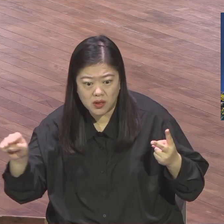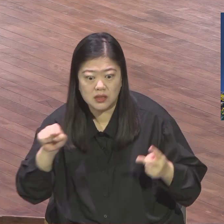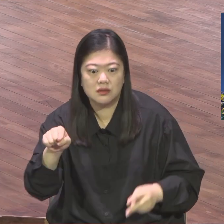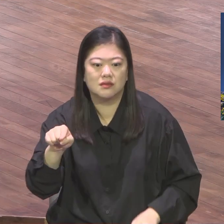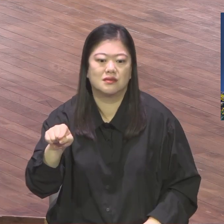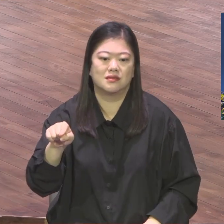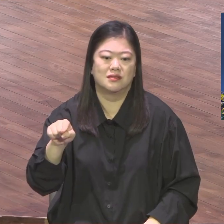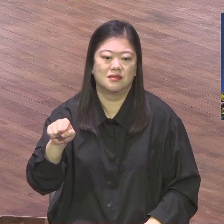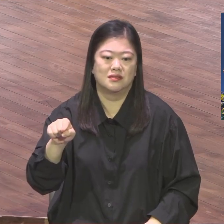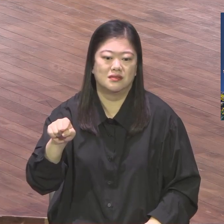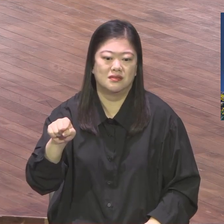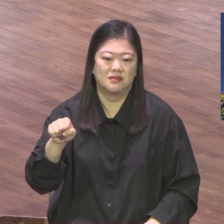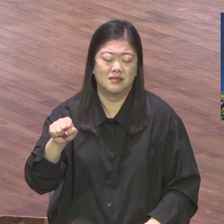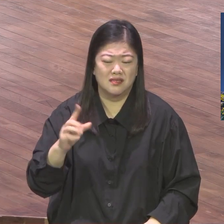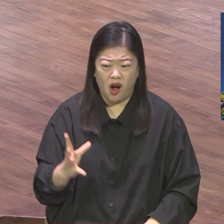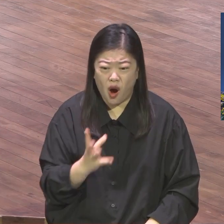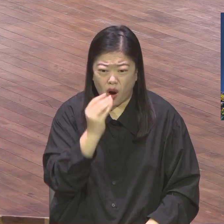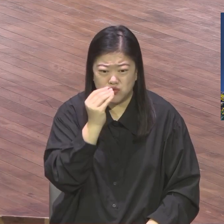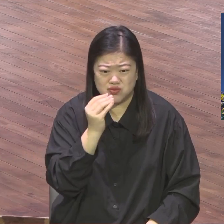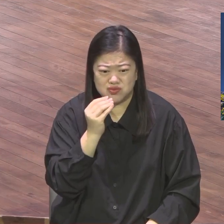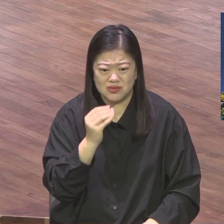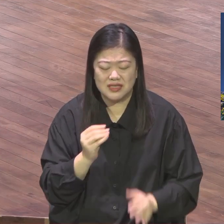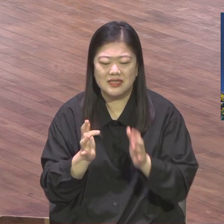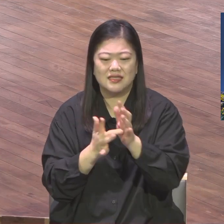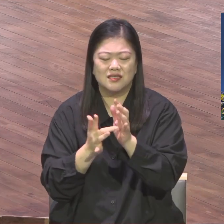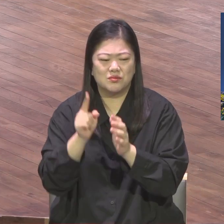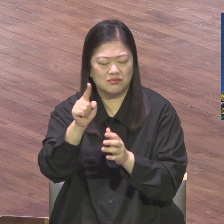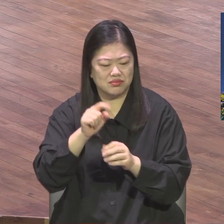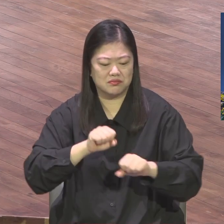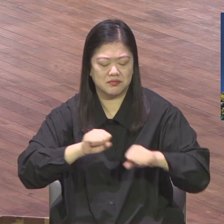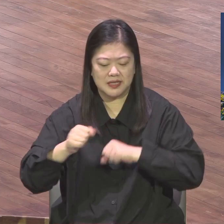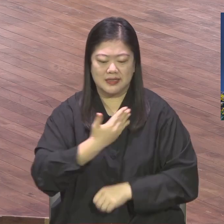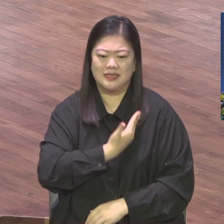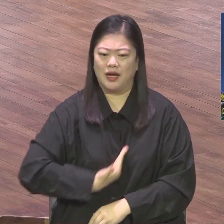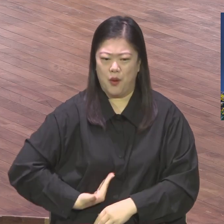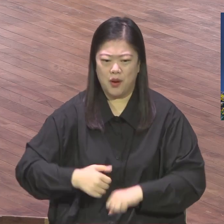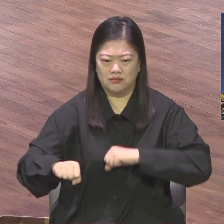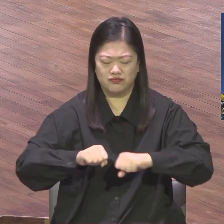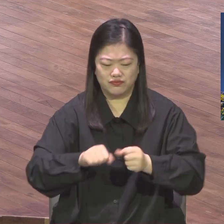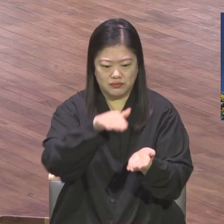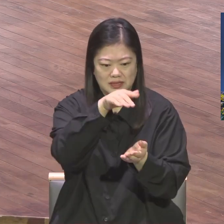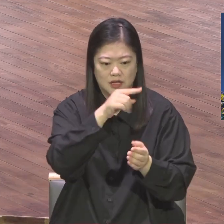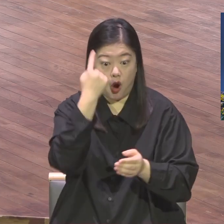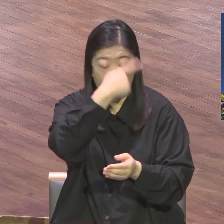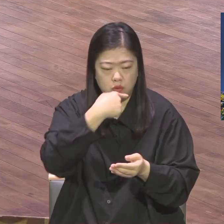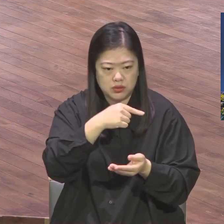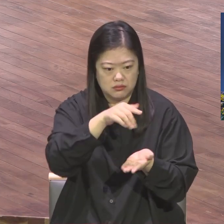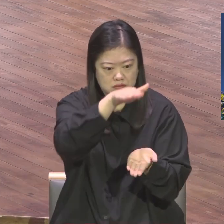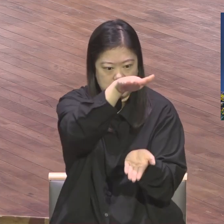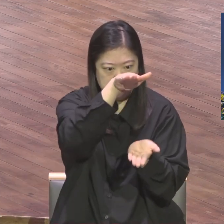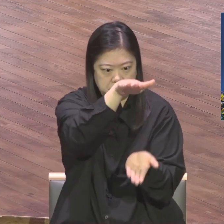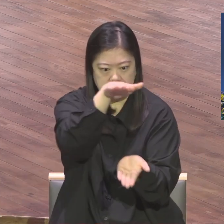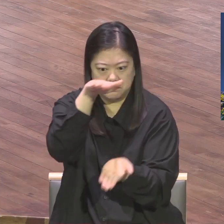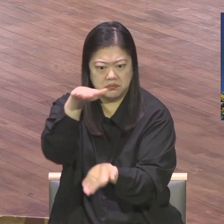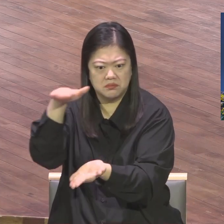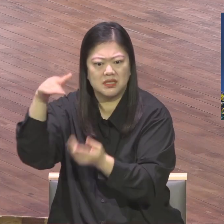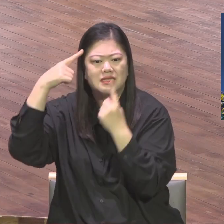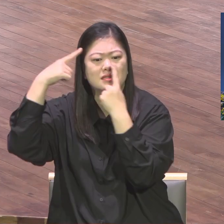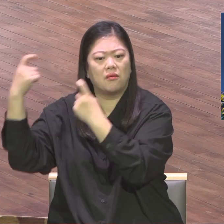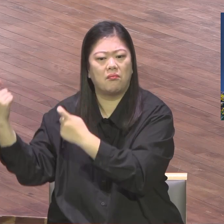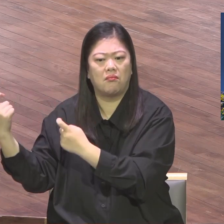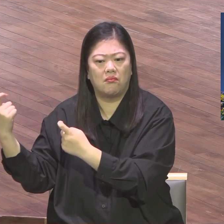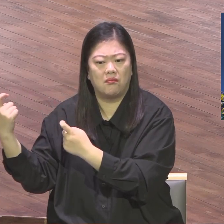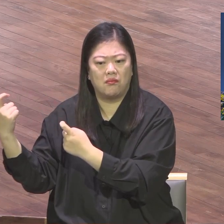모습 그대로를 그렇게 보여주는 이분은 성인입니다. 그래서 성인을 기념하는